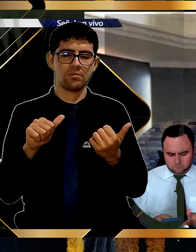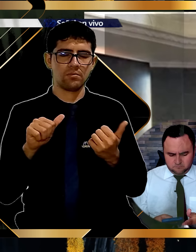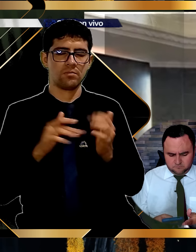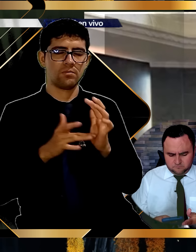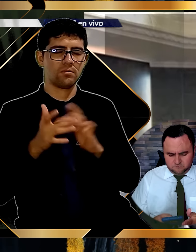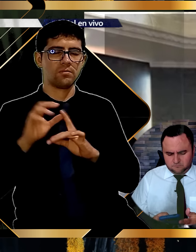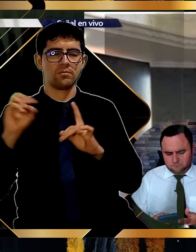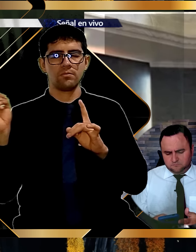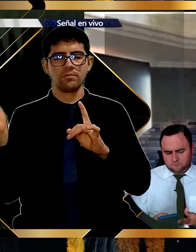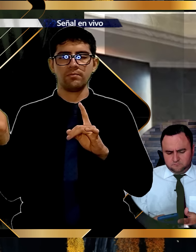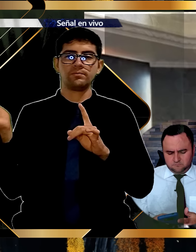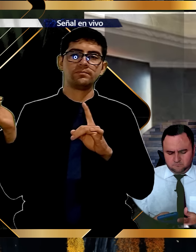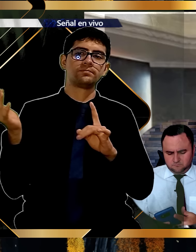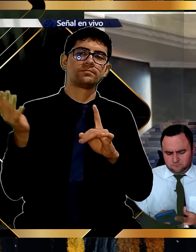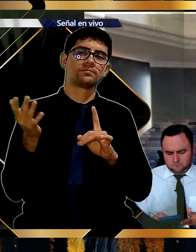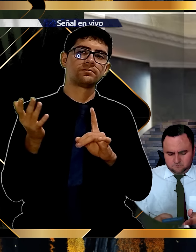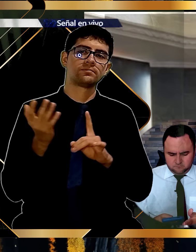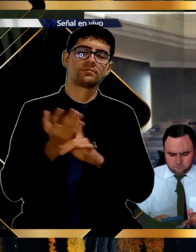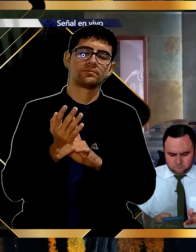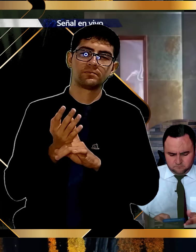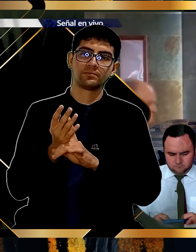de Cristo están revestidos.